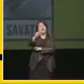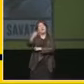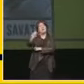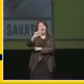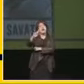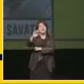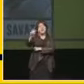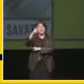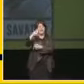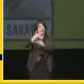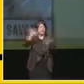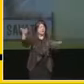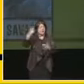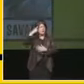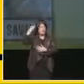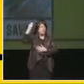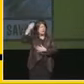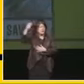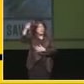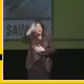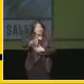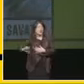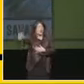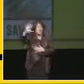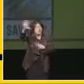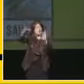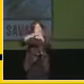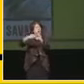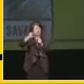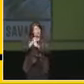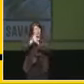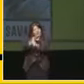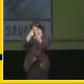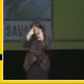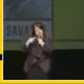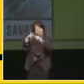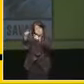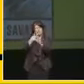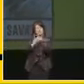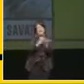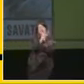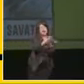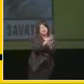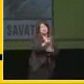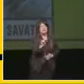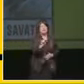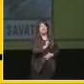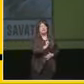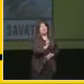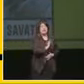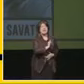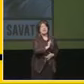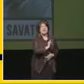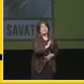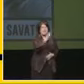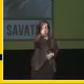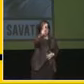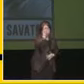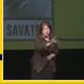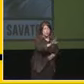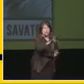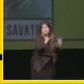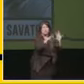europei a cui abbiamo affidato il compito di raccontarci che cos'è l'identità culturale del nostro continente dell'Europa